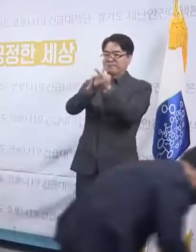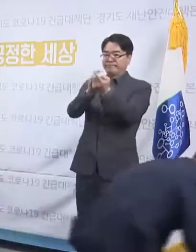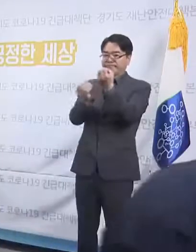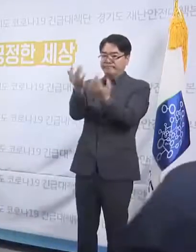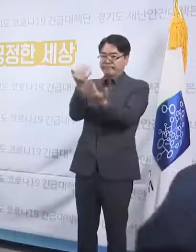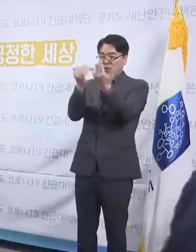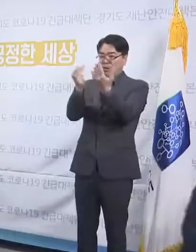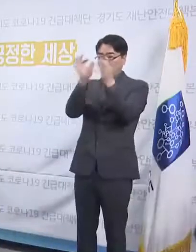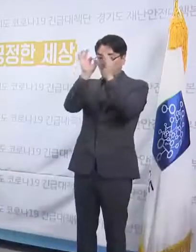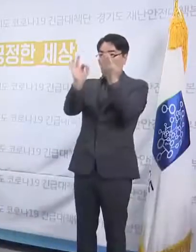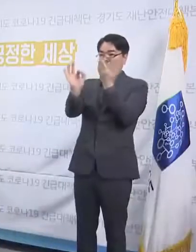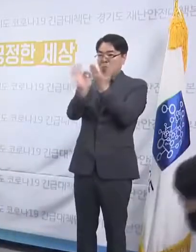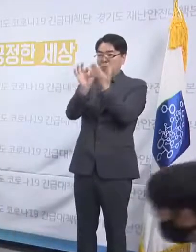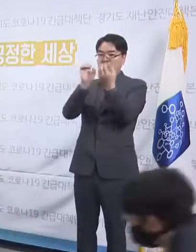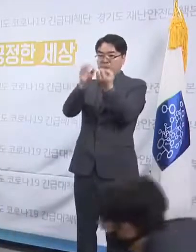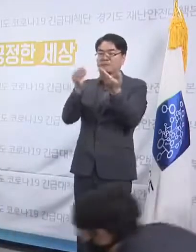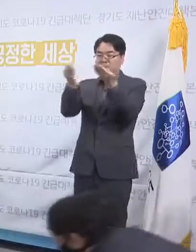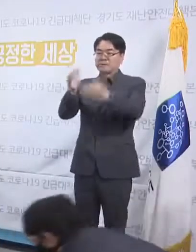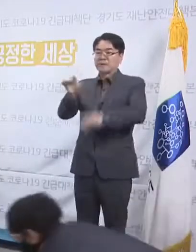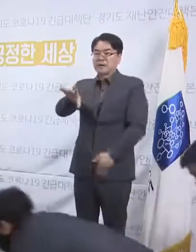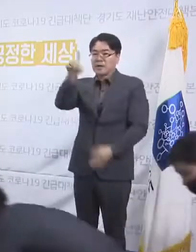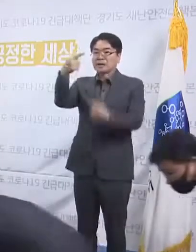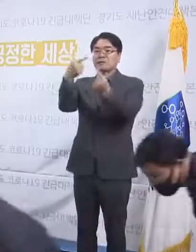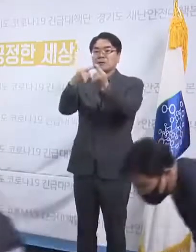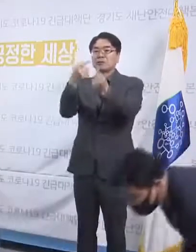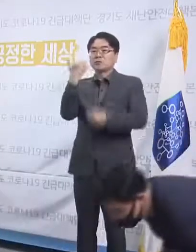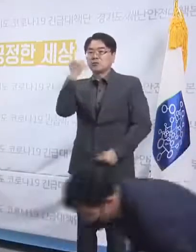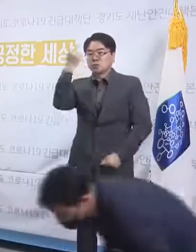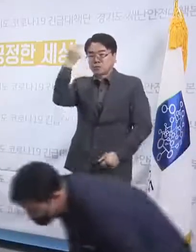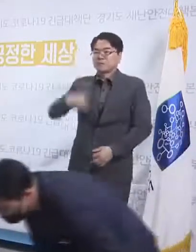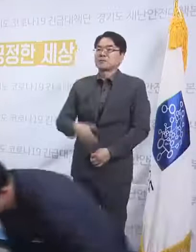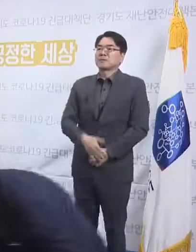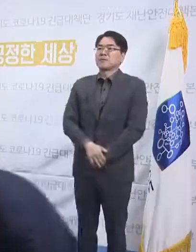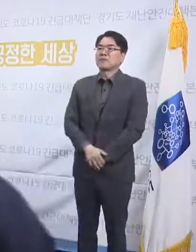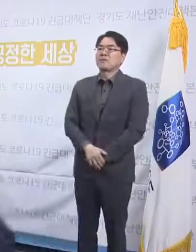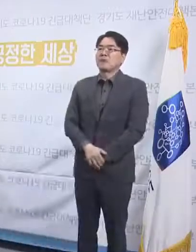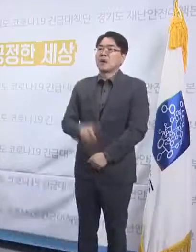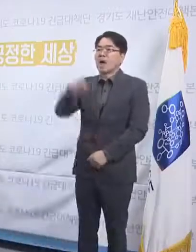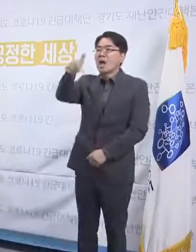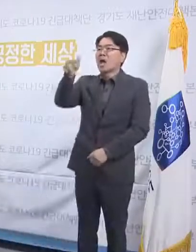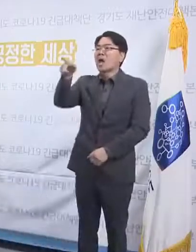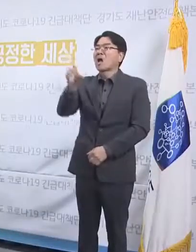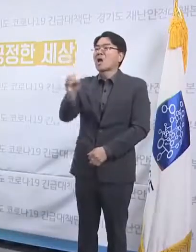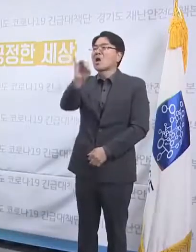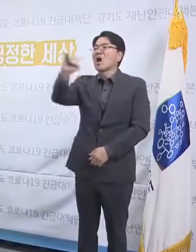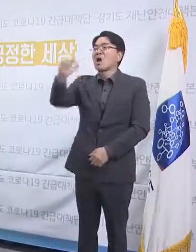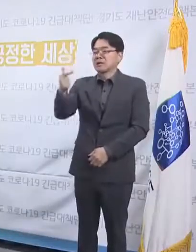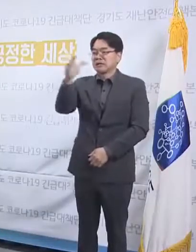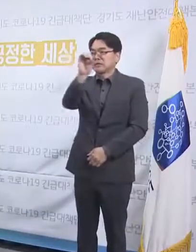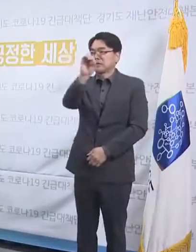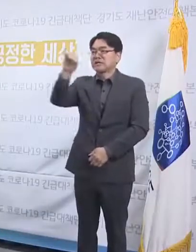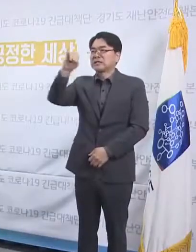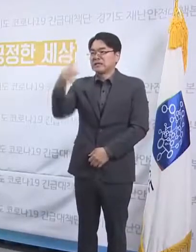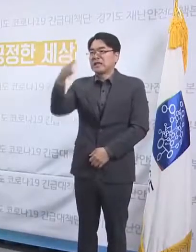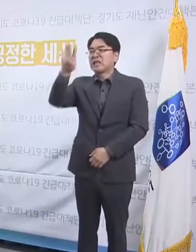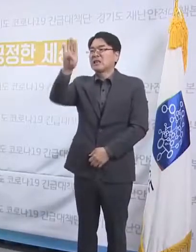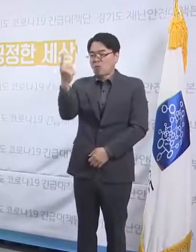하겠습니다. 네, 첫 번째 질문입니다. 경인일보 남극성